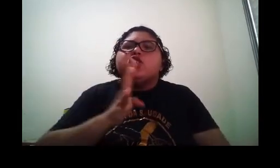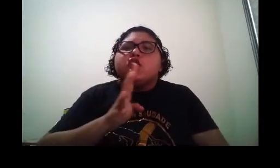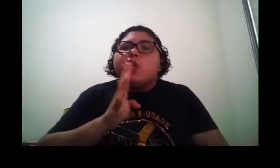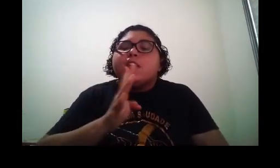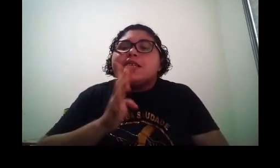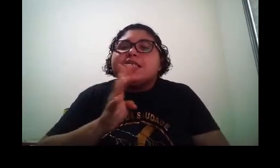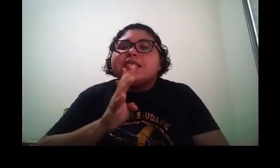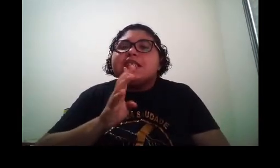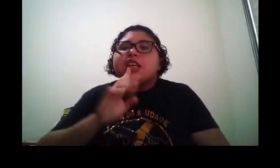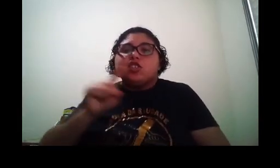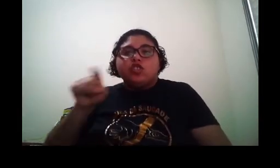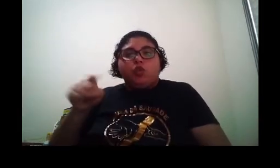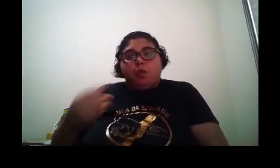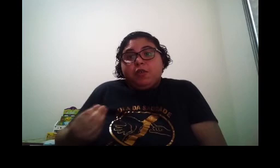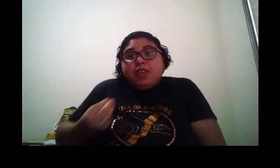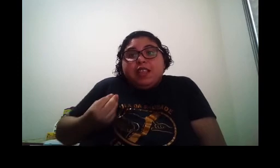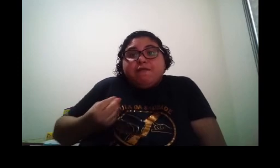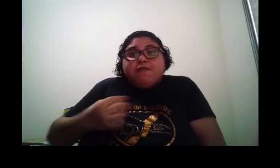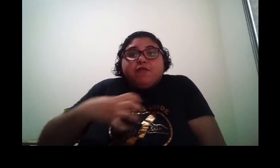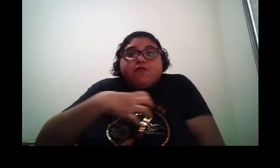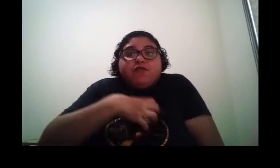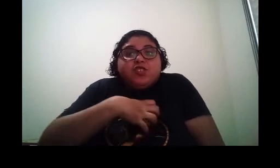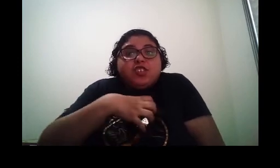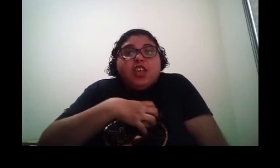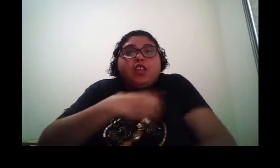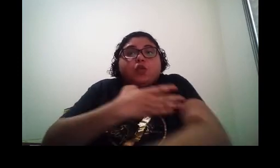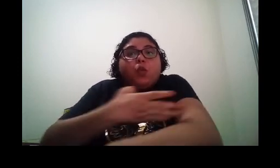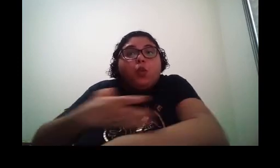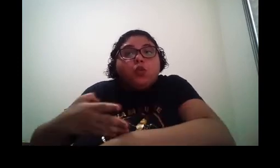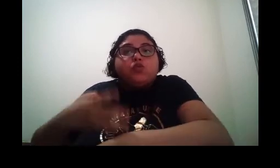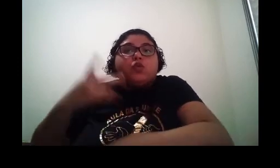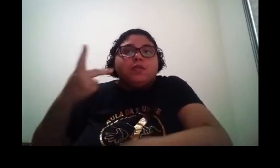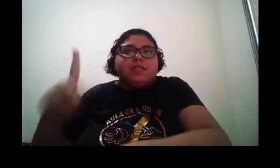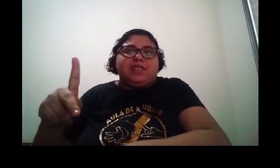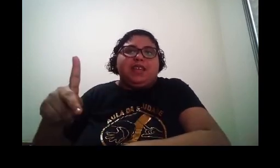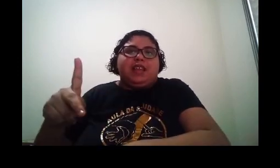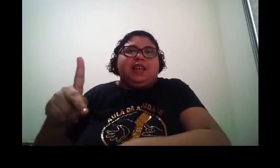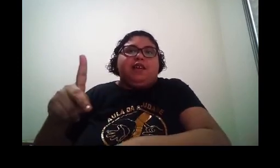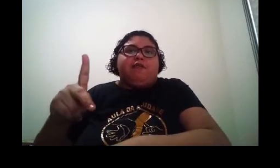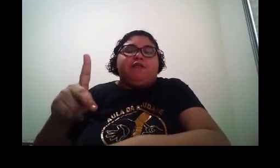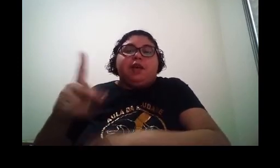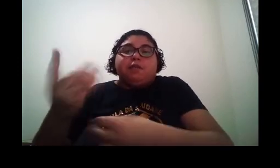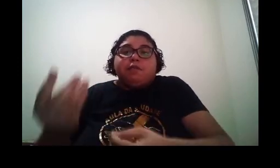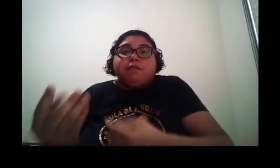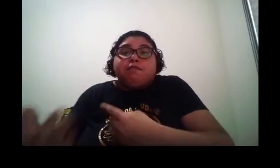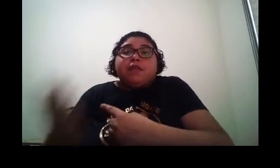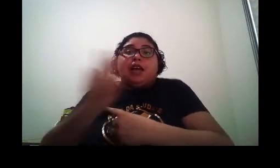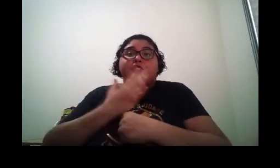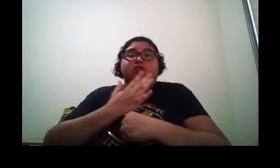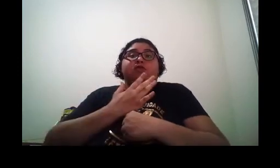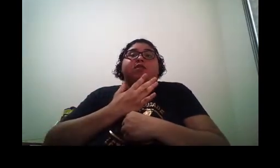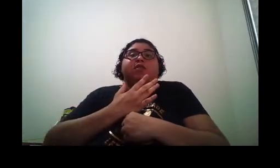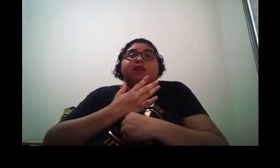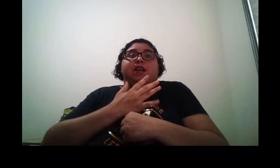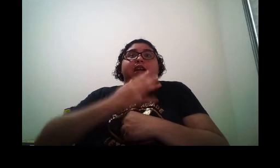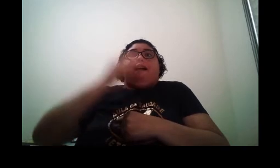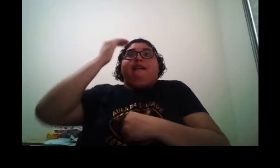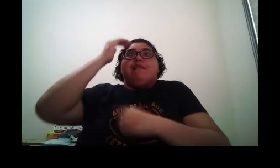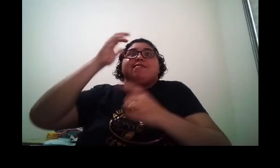compreender como o indivíduo ele entende o mundo, né? E isso vai me ajudar a entender, né? Eu que estou aprendendo